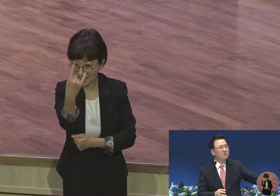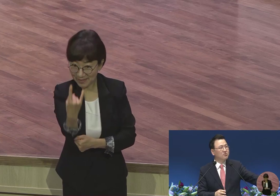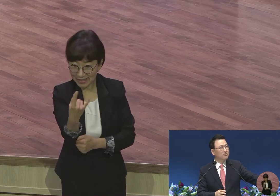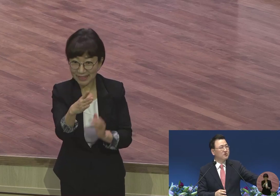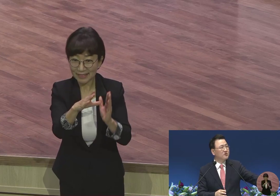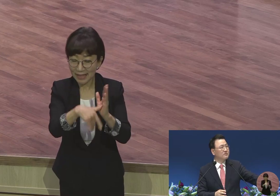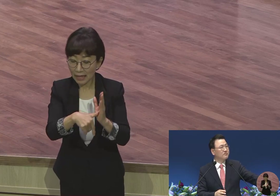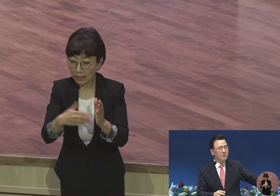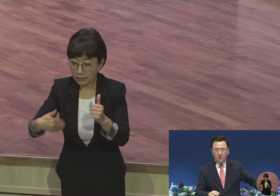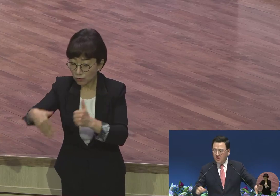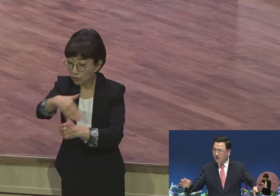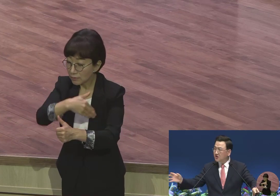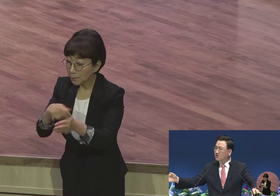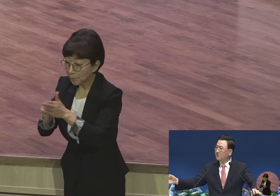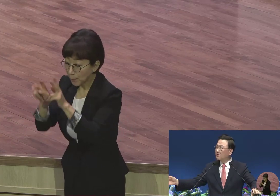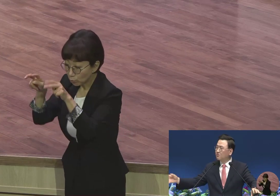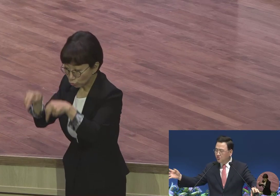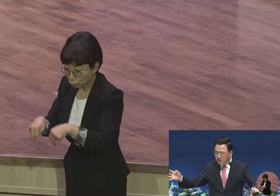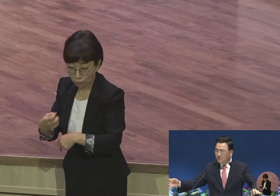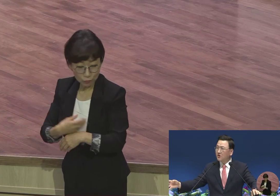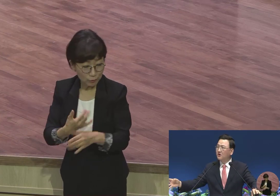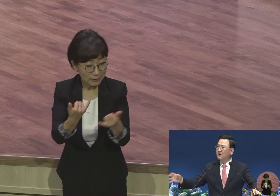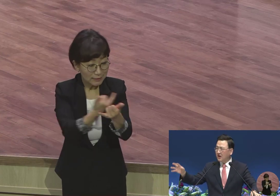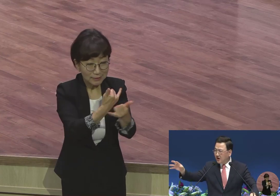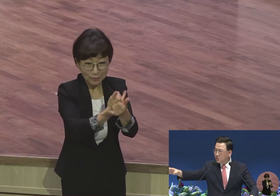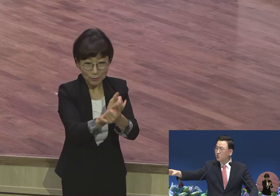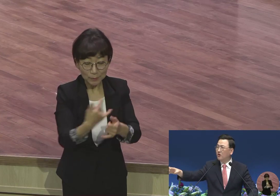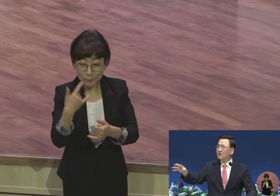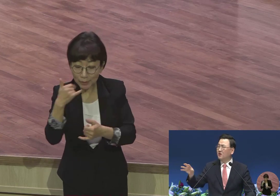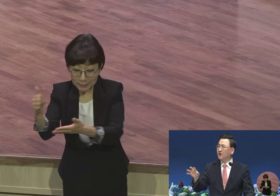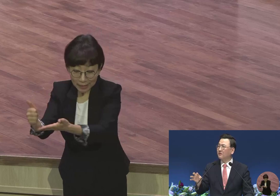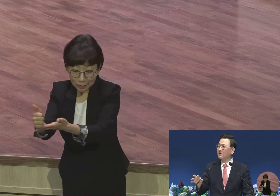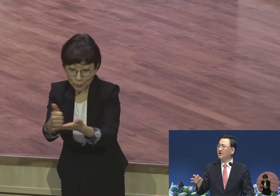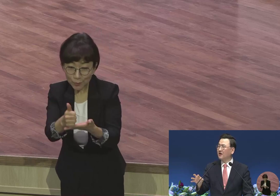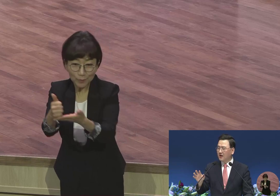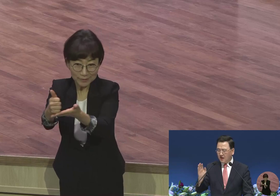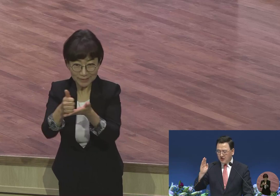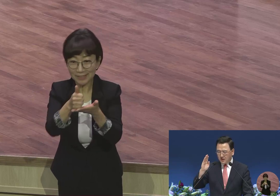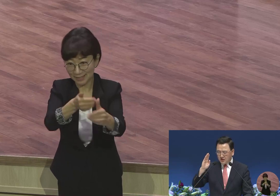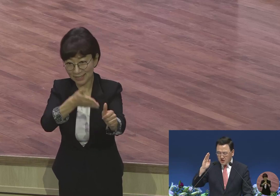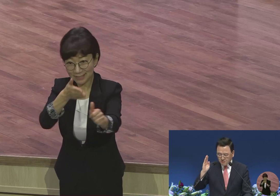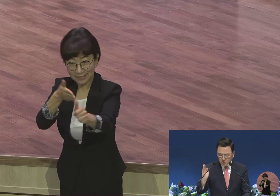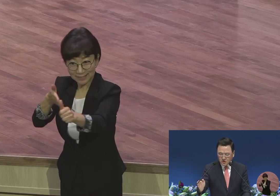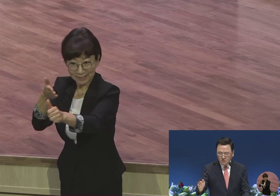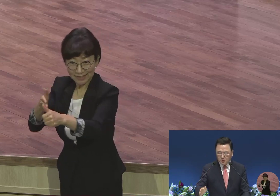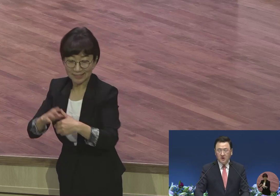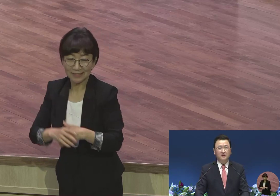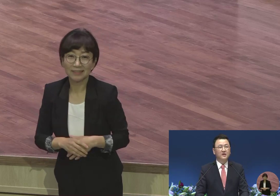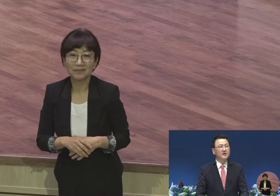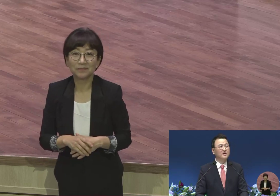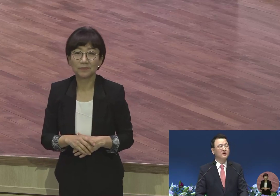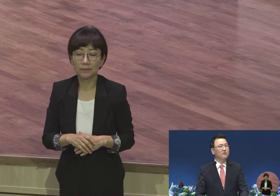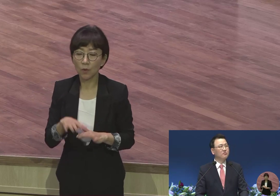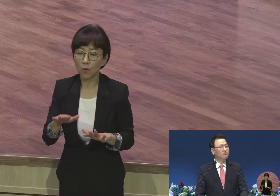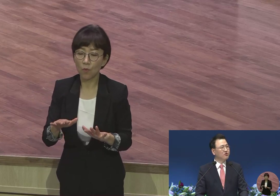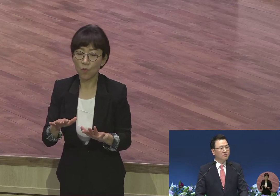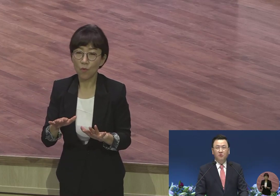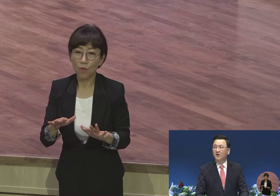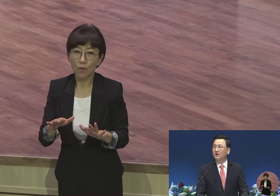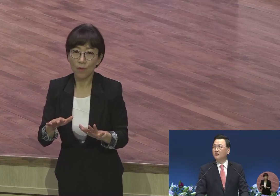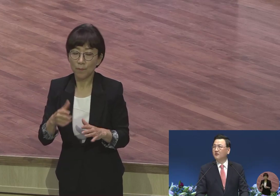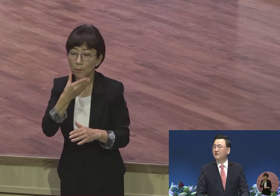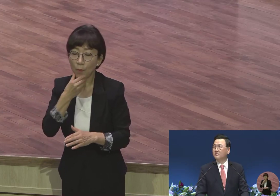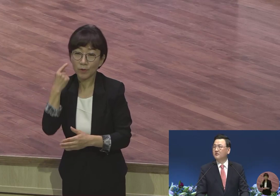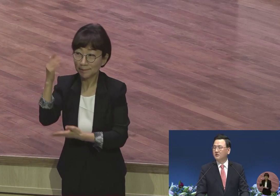안 믿는 분들, 또 일가 친척들, 부모님들 다 초청하시길 바랍니다. 강단에 생명이 선포될 때